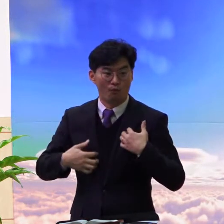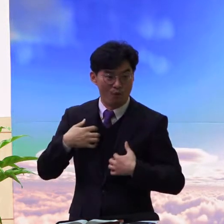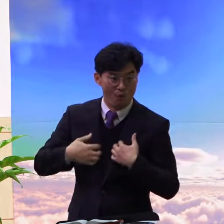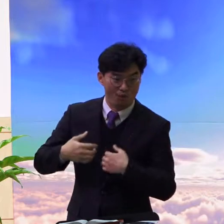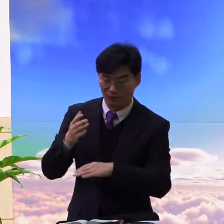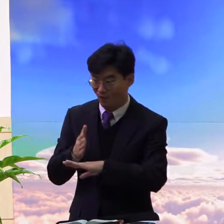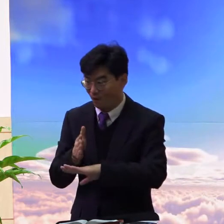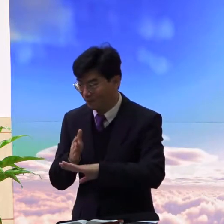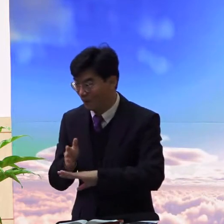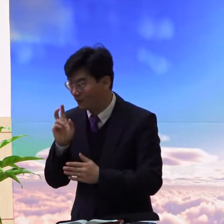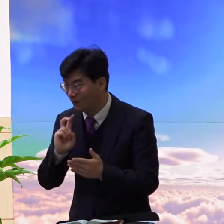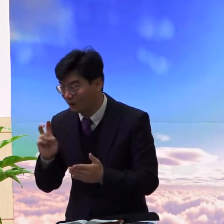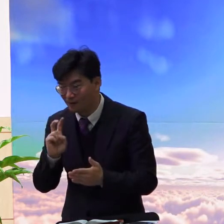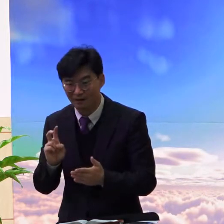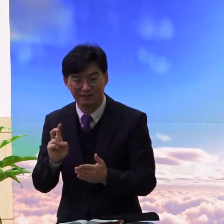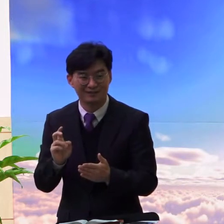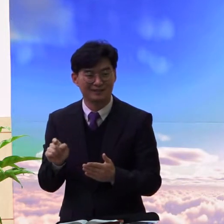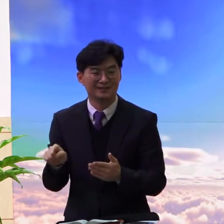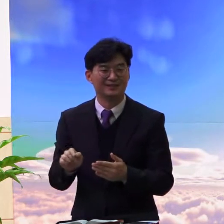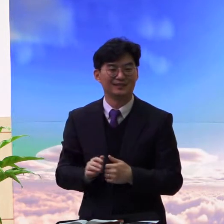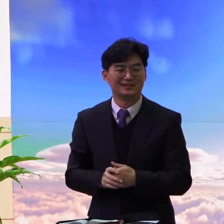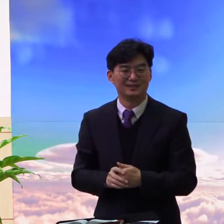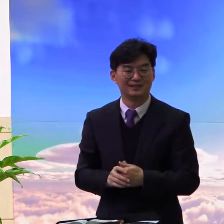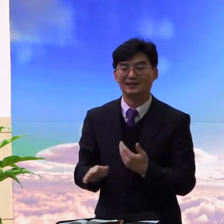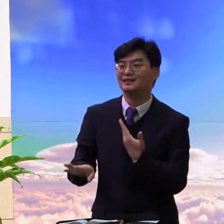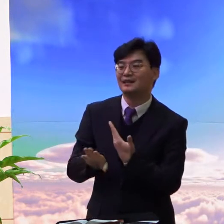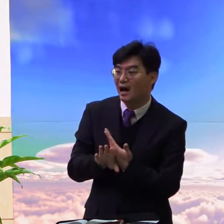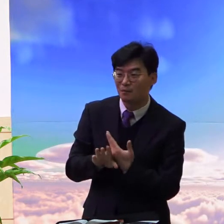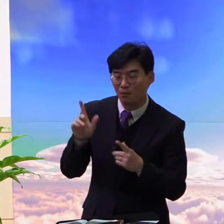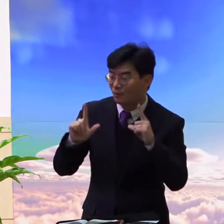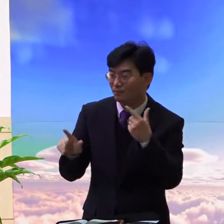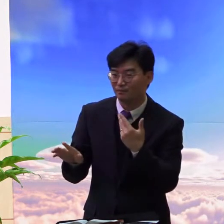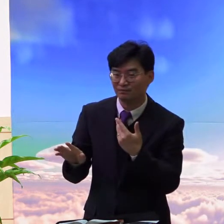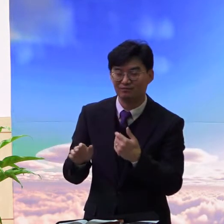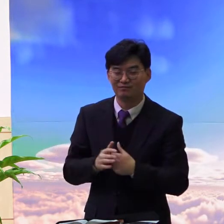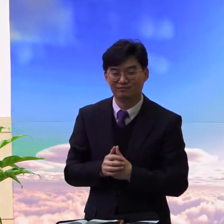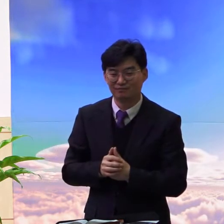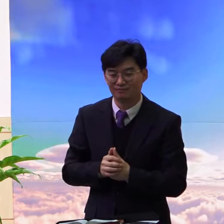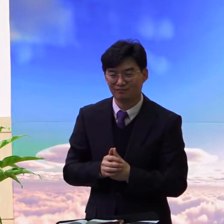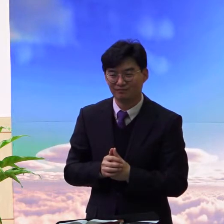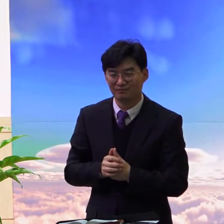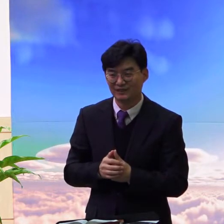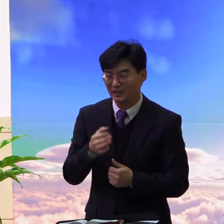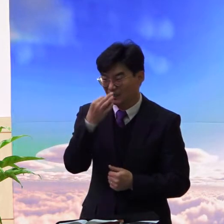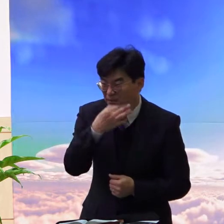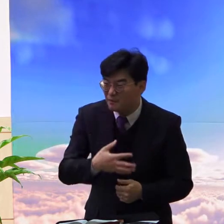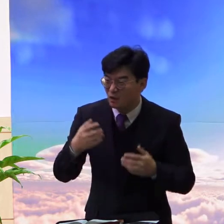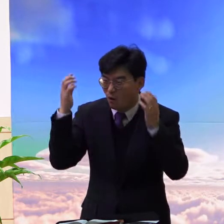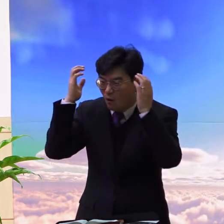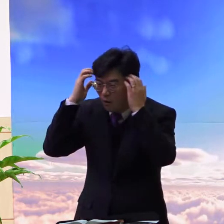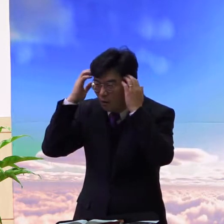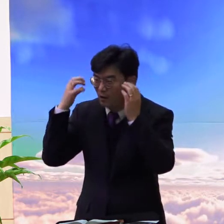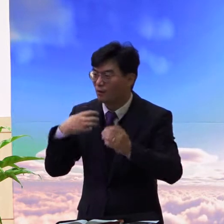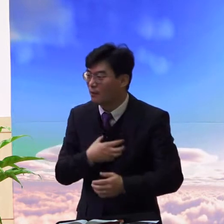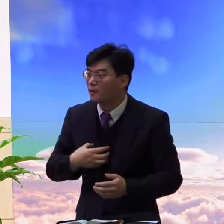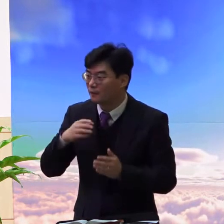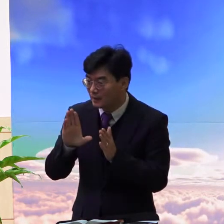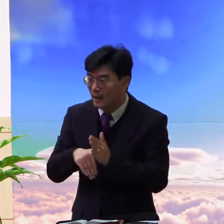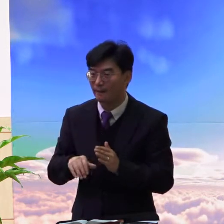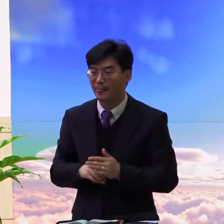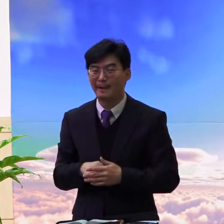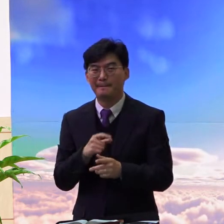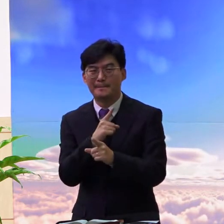그가 죄로 넘어졌을 때나 고난 중에 있었을 때나 사람을 탓하지 않고 환경을